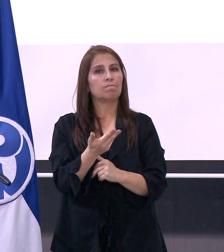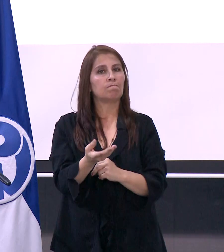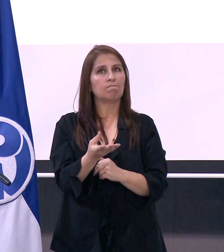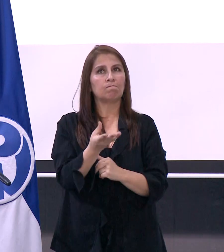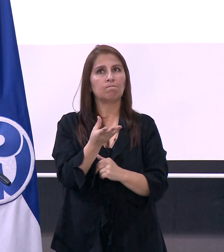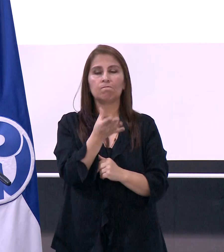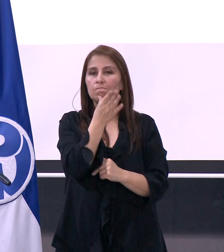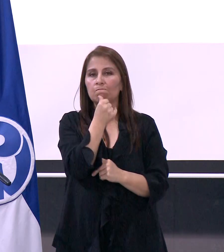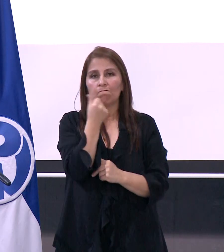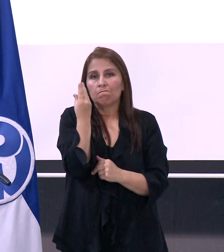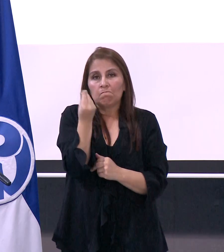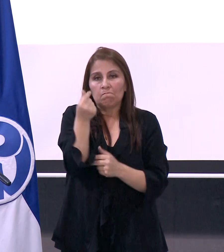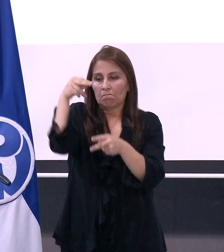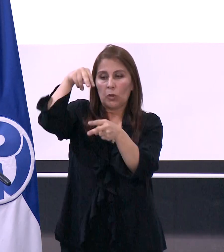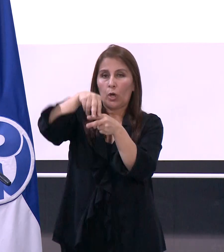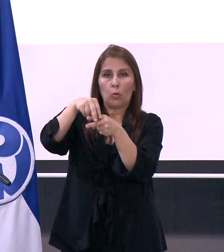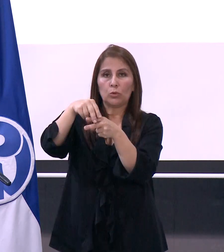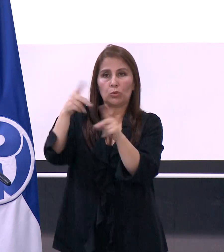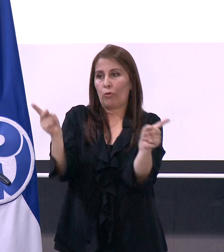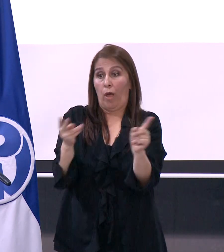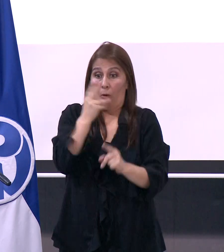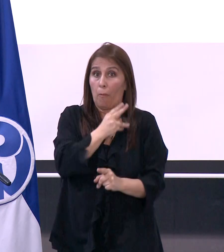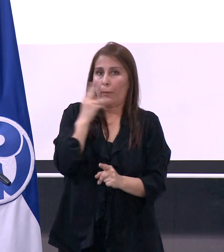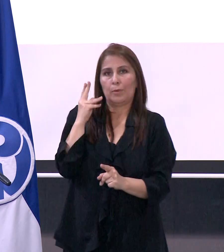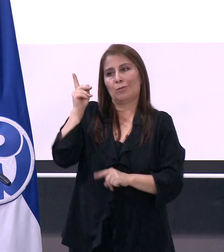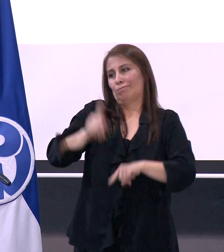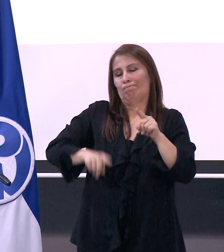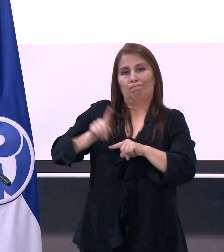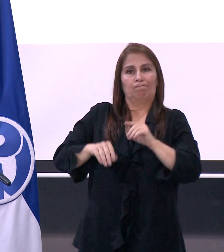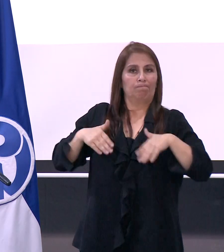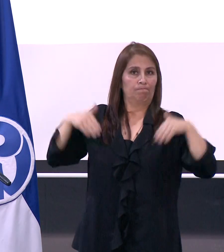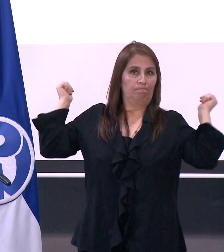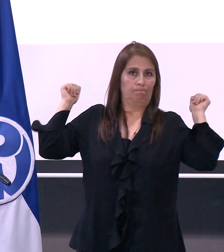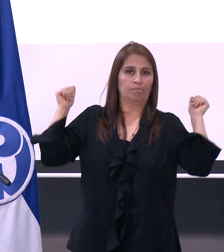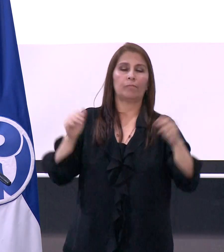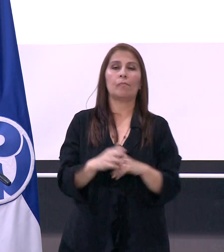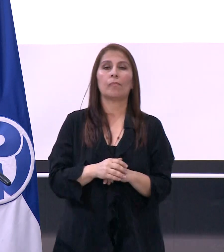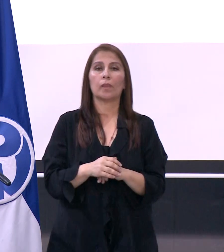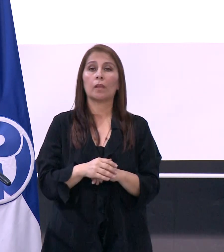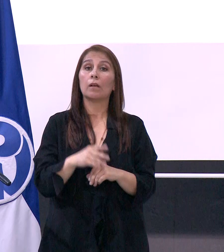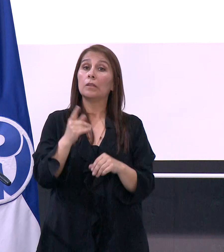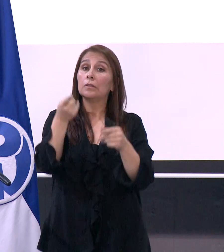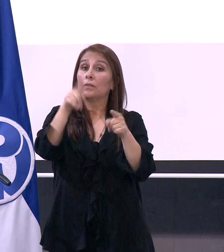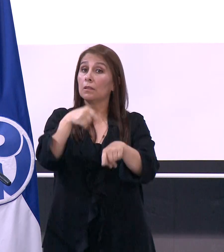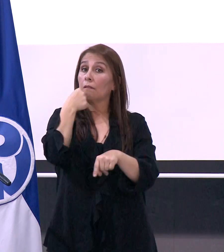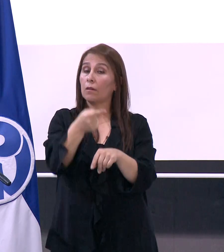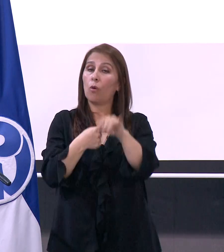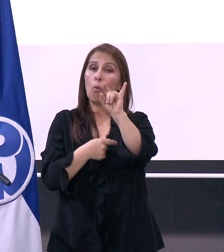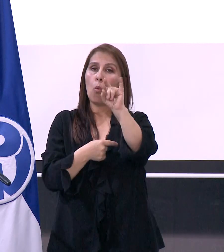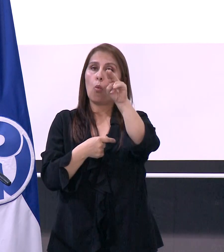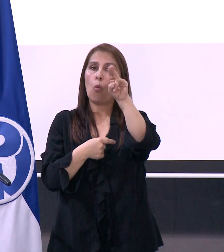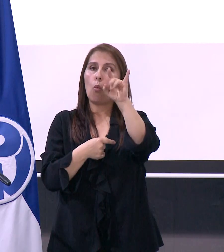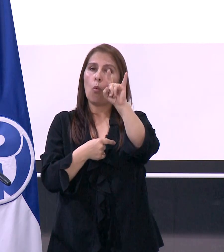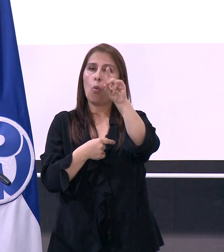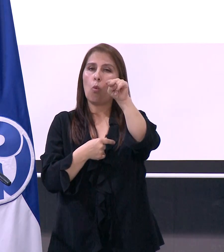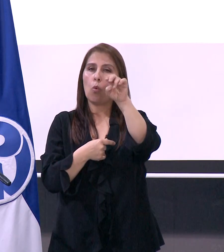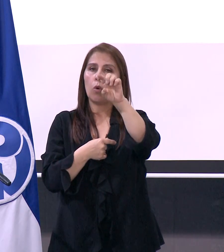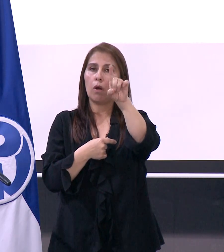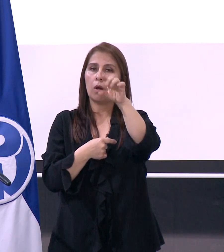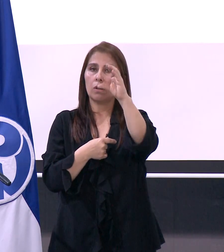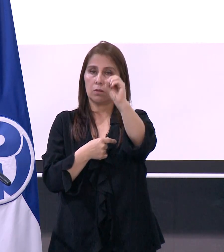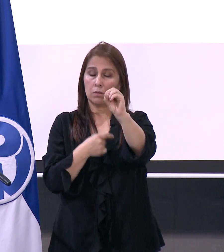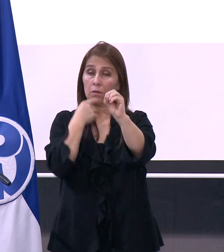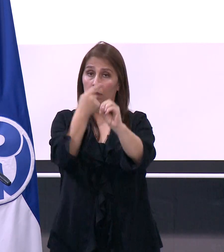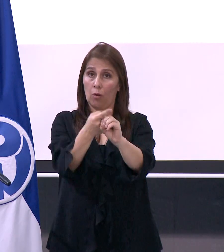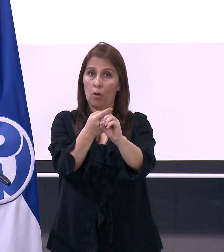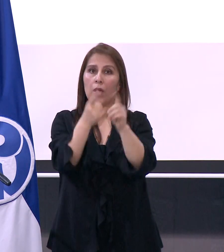y no se podían comprometer en esas condiciones también se sustentó que la unesco consideró importante promover